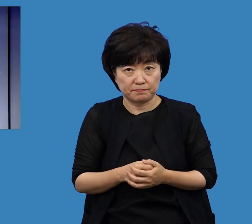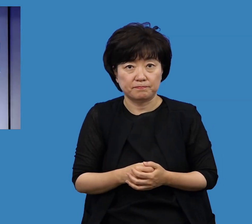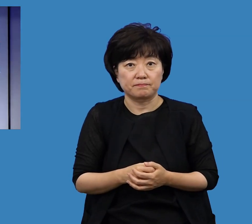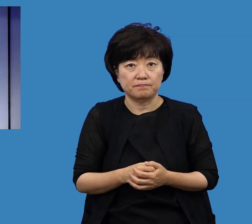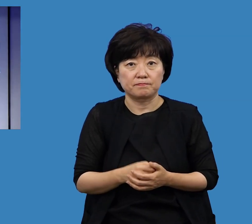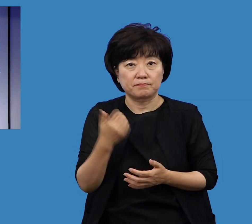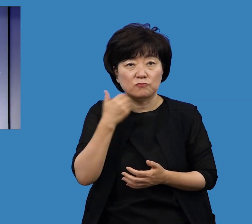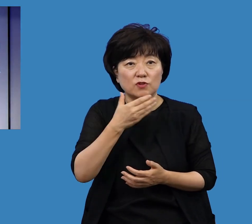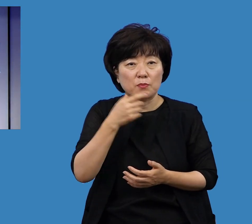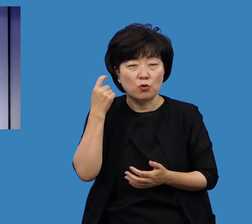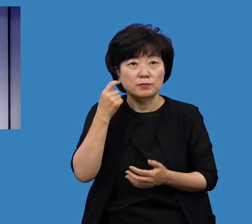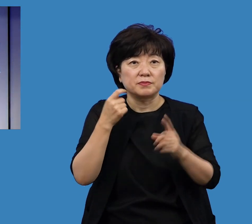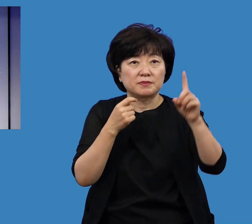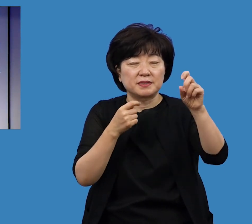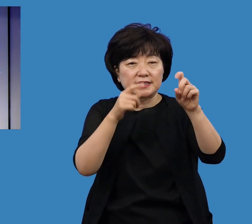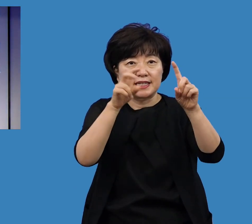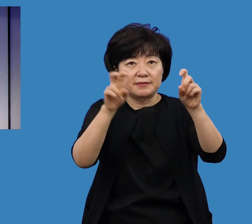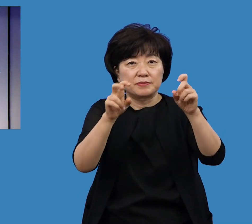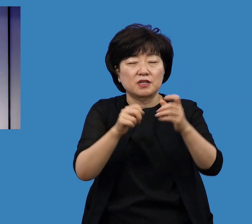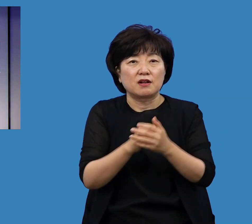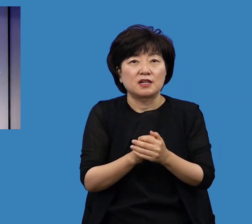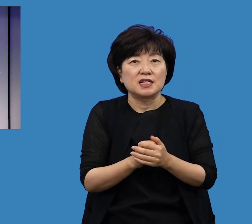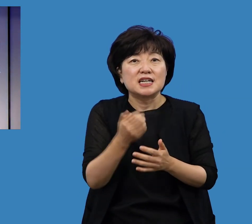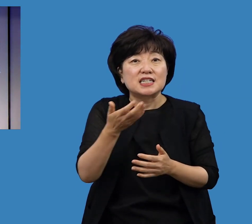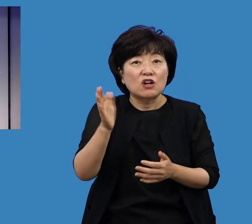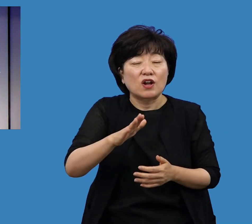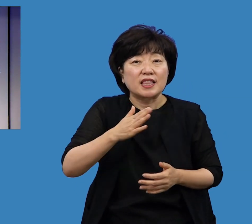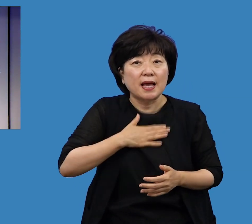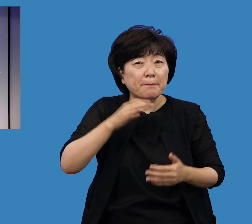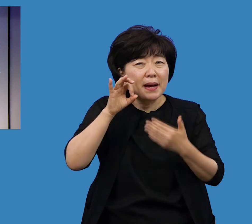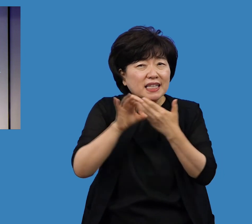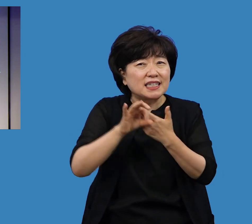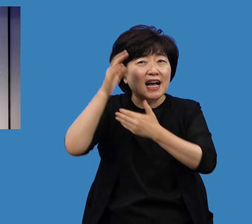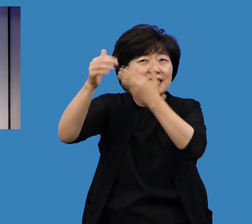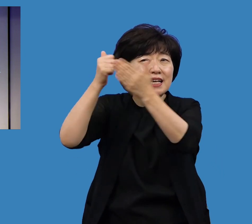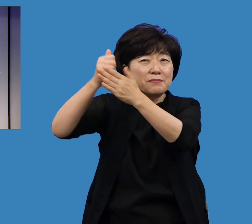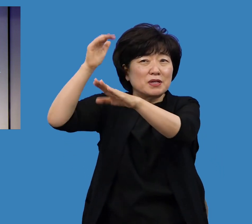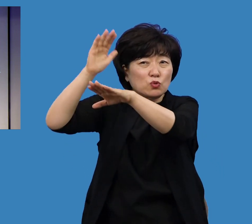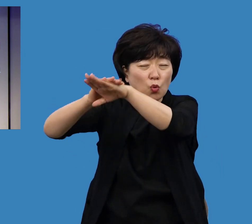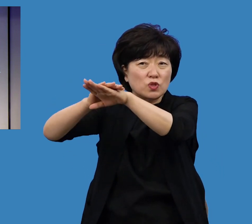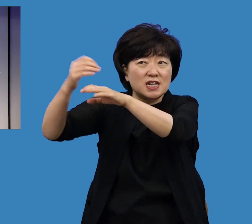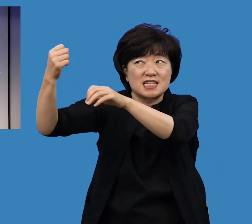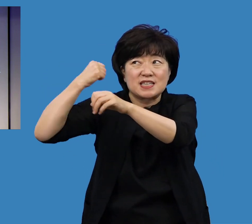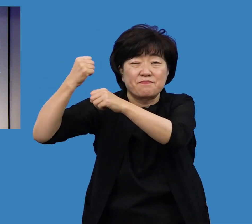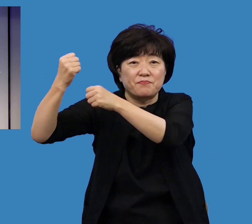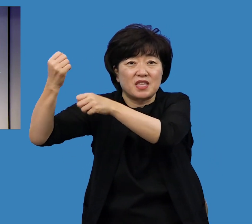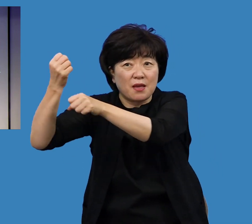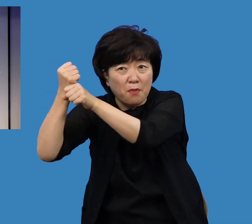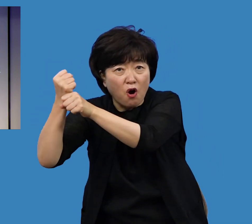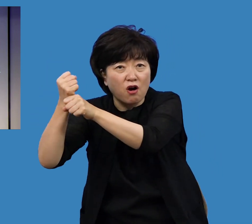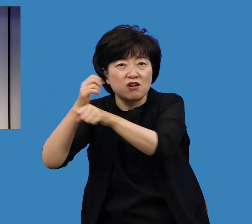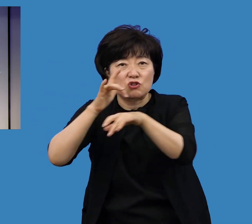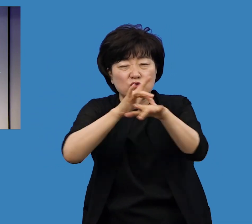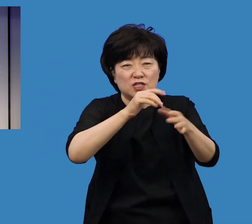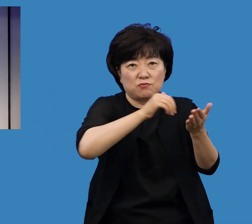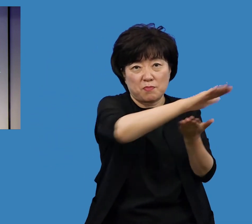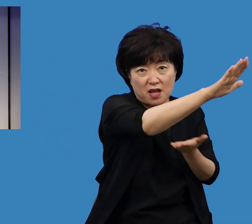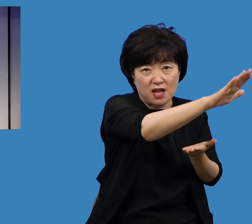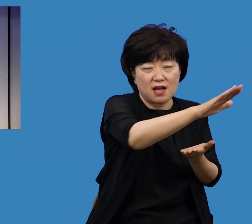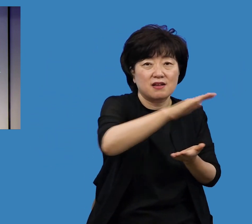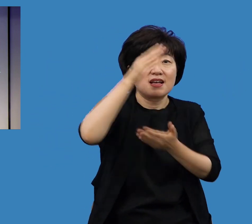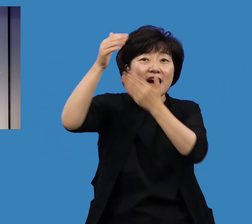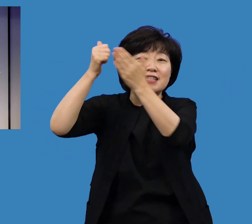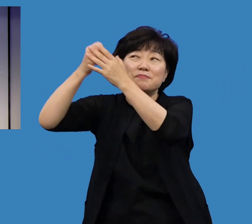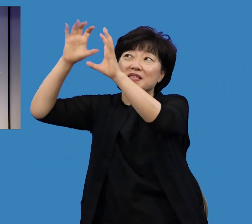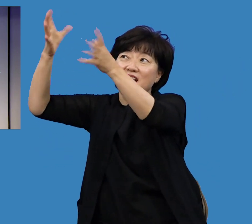예배팀 나오십시오. 자, 시작. 그러나 내가 만일 하나님의 손을 힘입어 귀신을 쫓아낸다면 하나님의